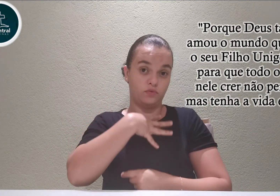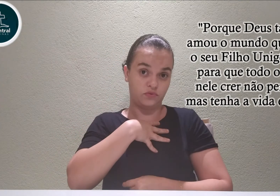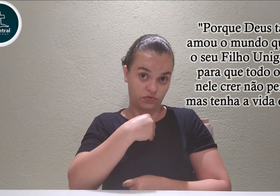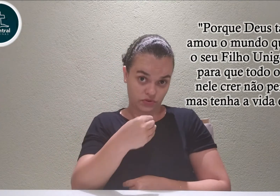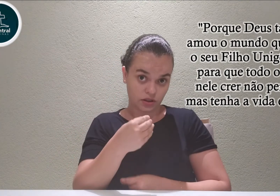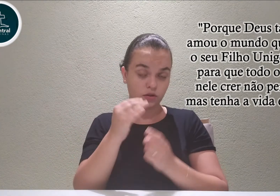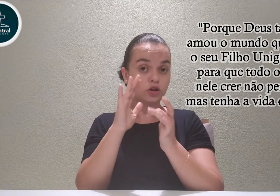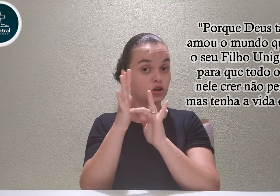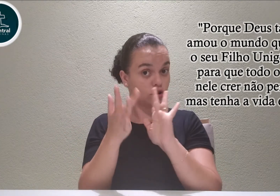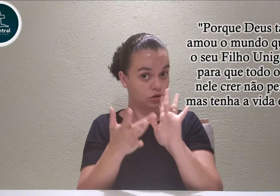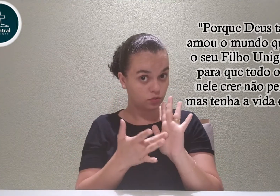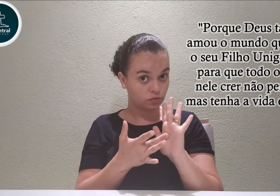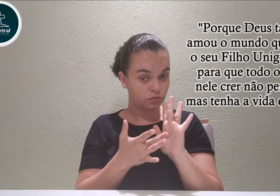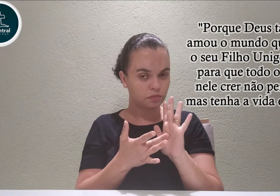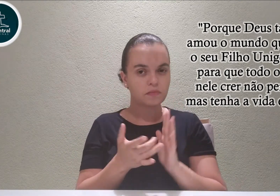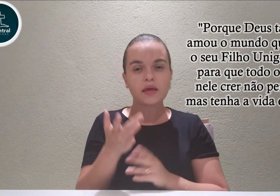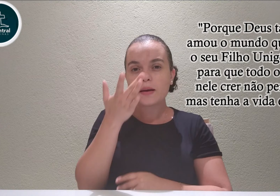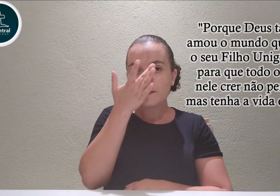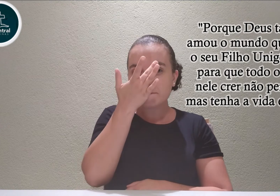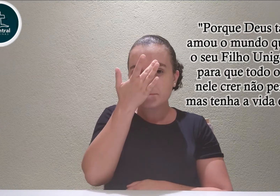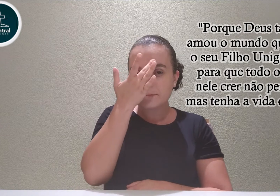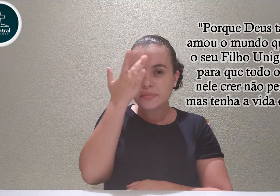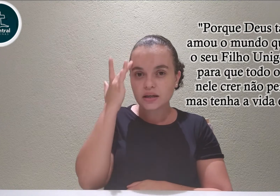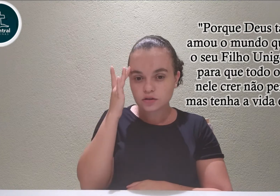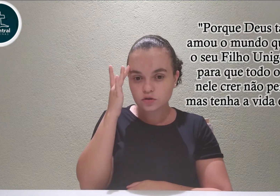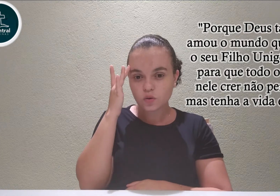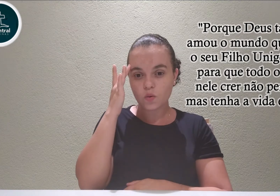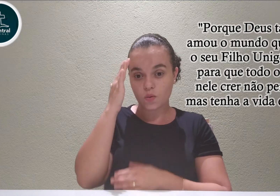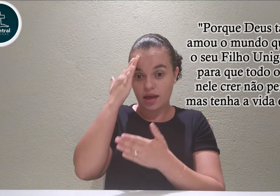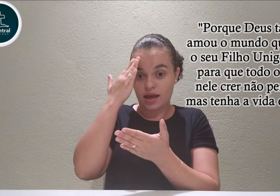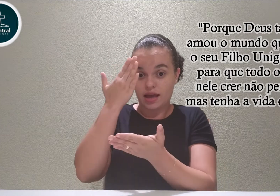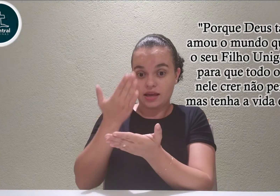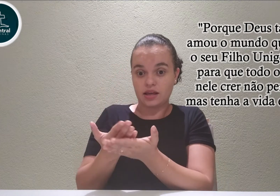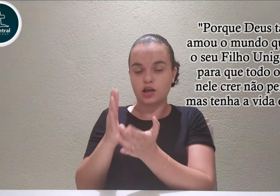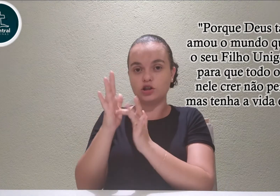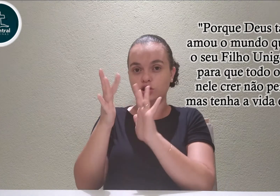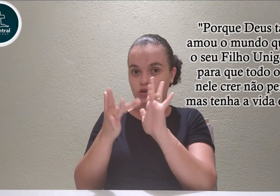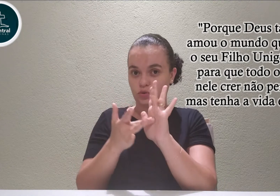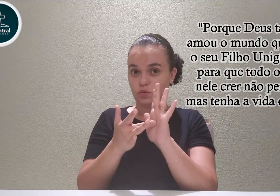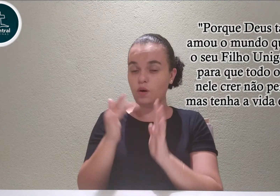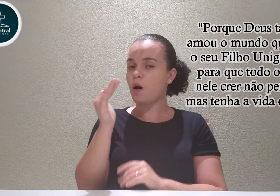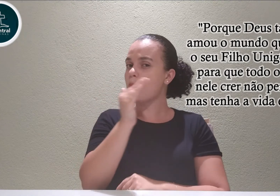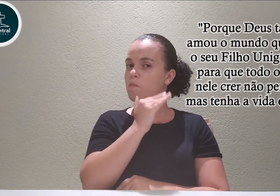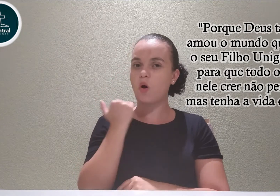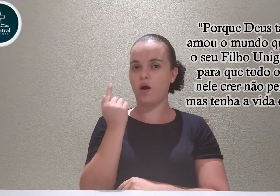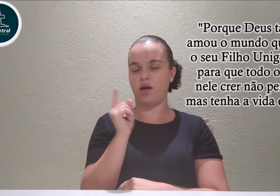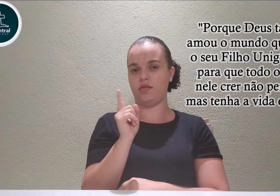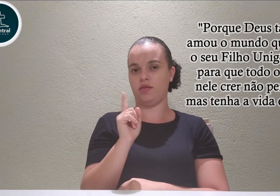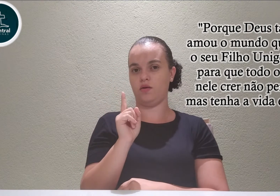Filho unigênito, para que todo o que nele crer não pereça,